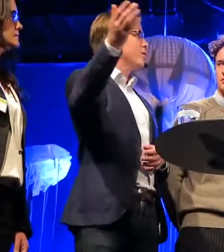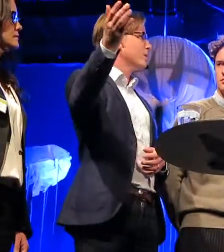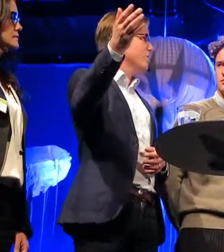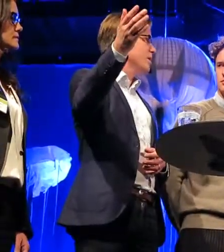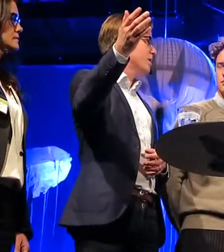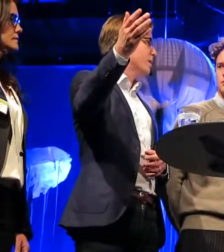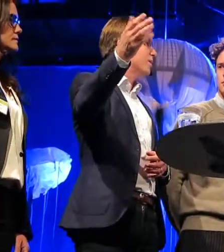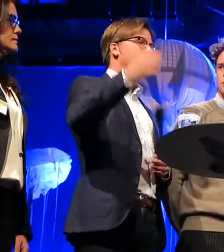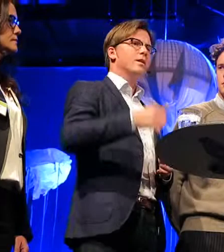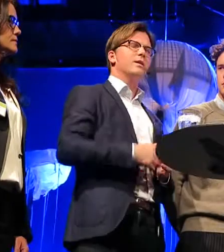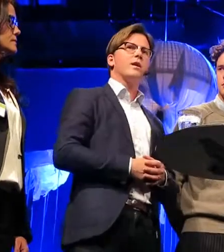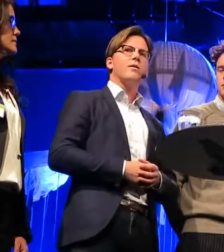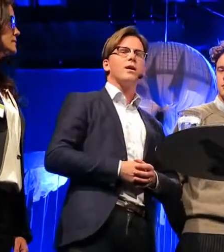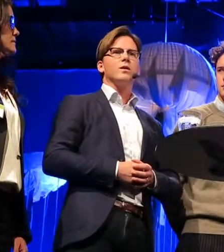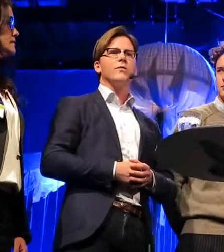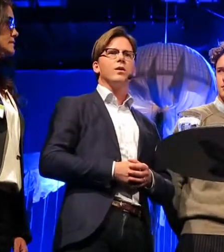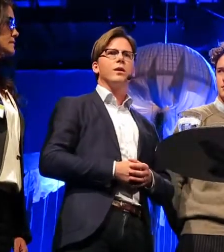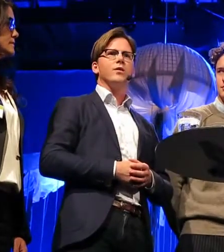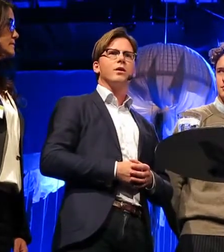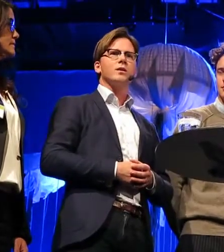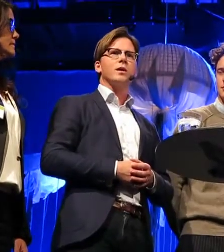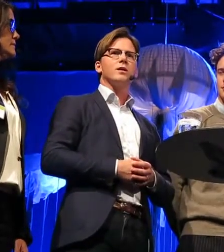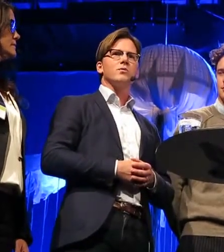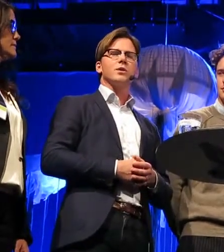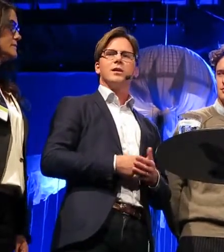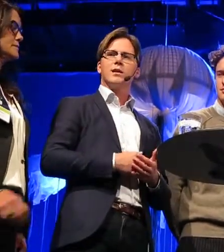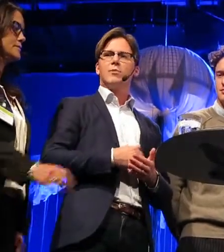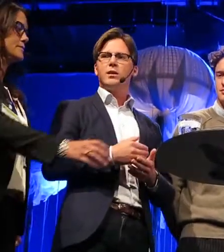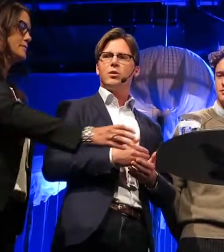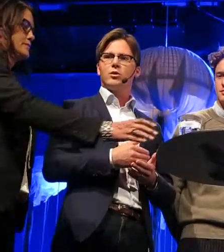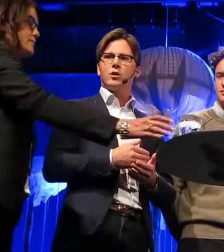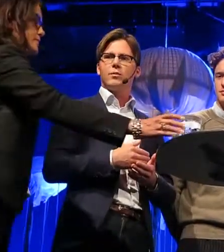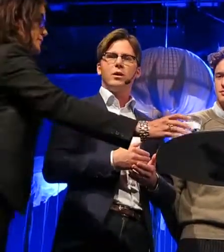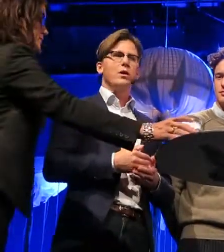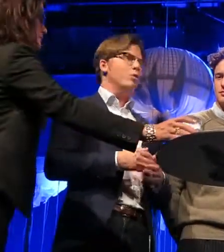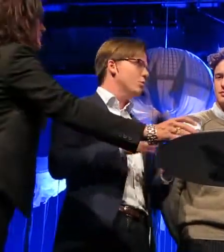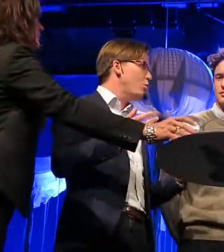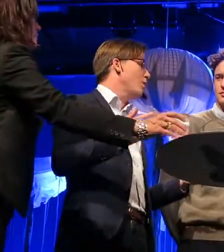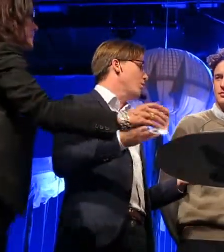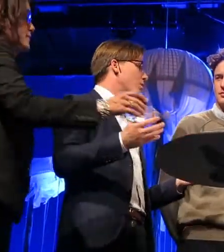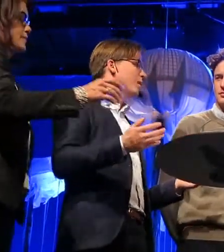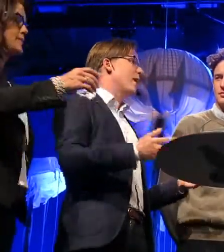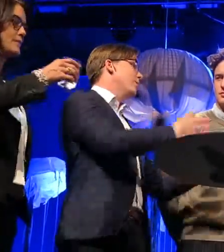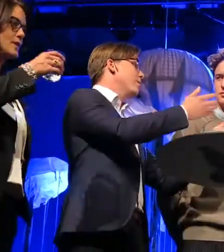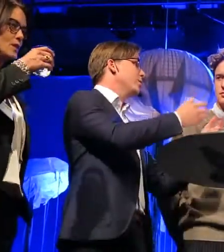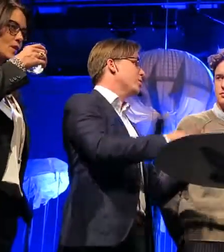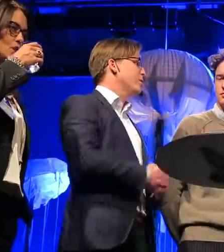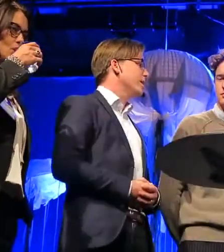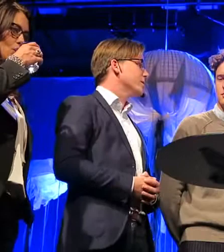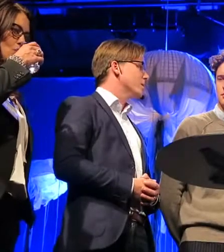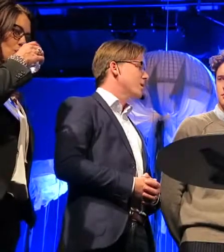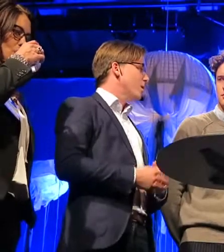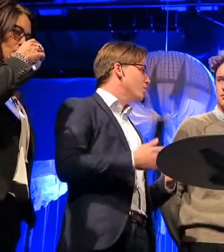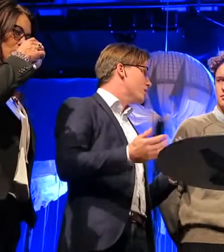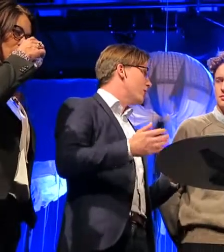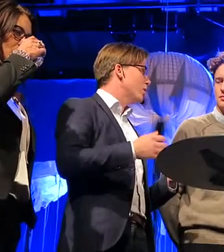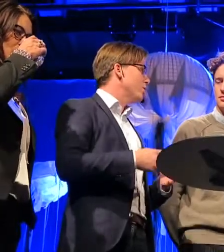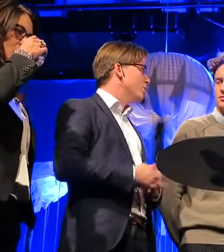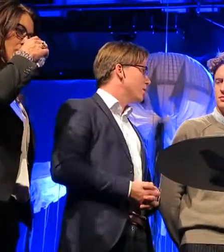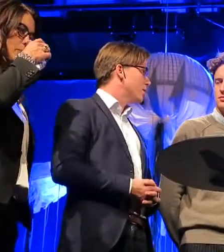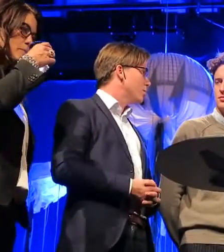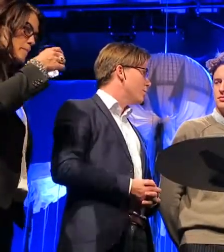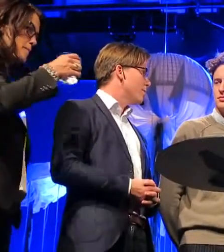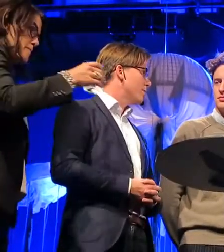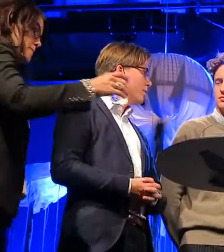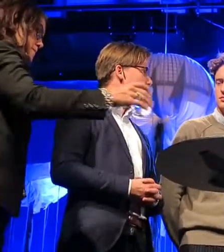här, det är inte lönsamt med kärnkraft. Men tacka katten för det, för att det är skatter som ställer att det blir lönsamt. Och då är det då frågan, varför blir vi inte överens? Och just där